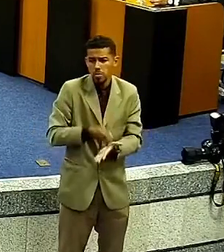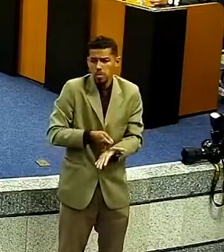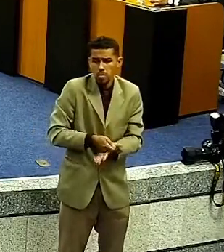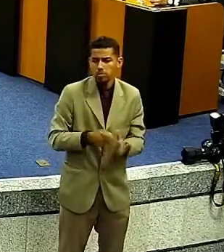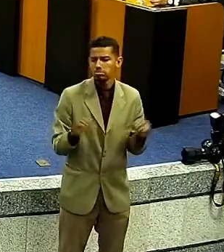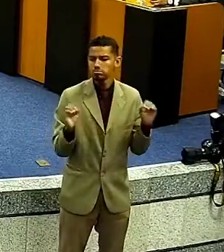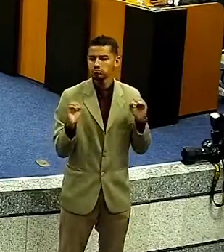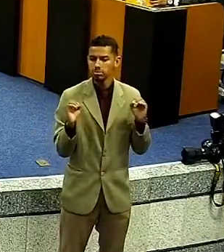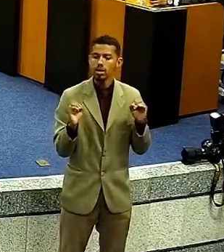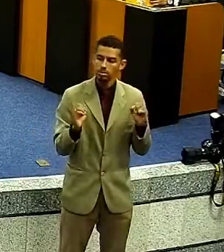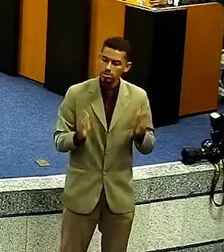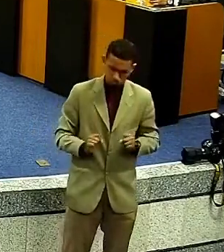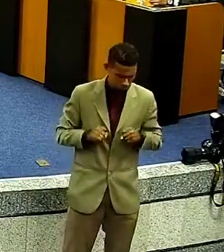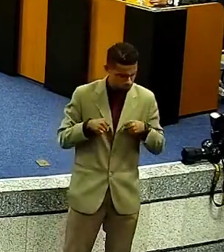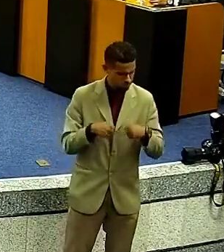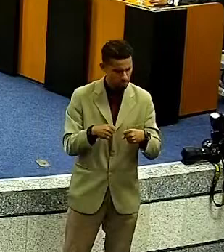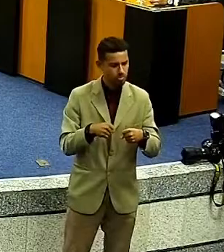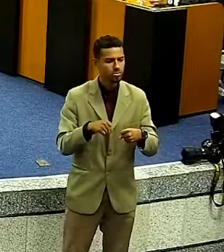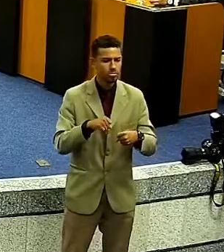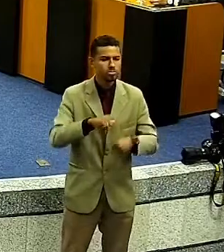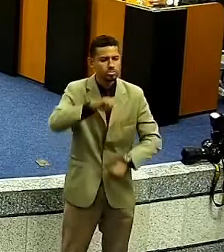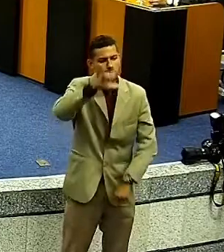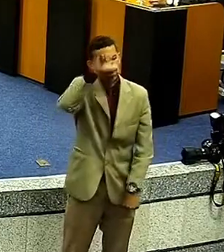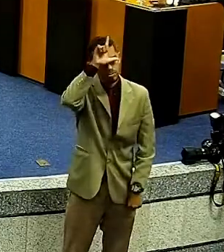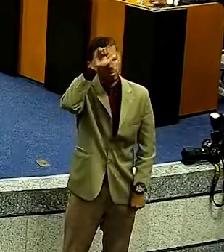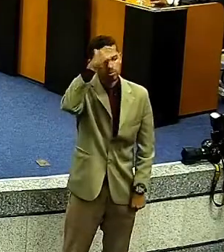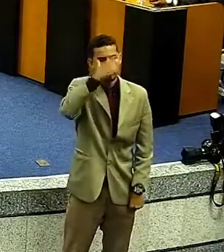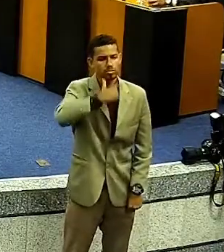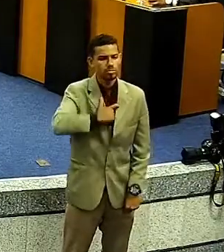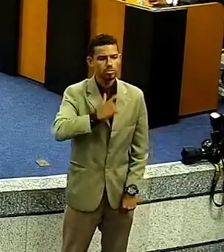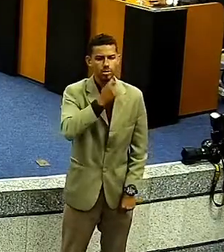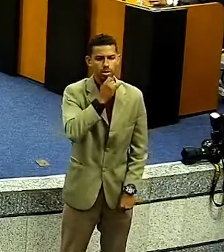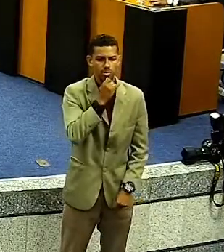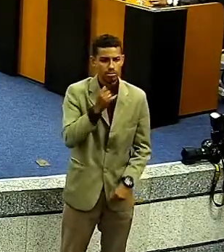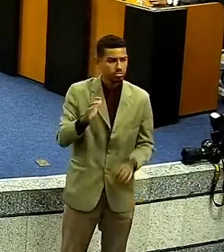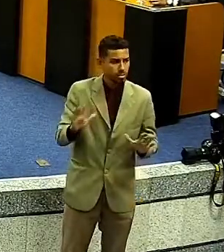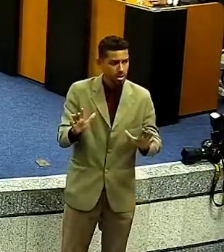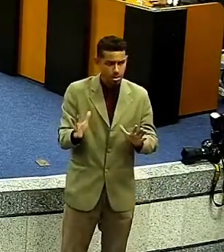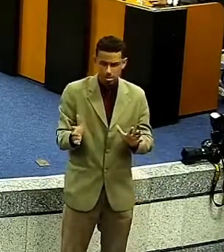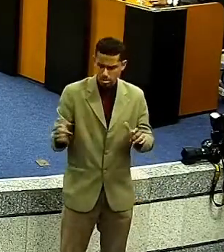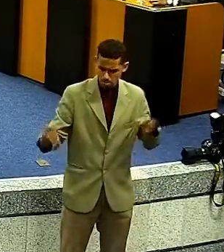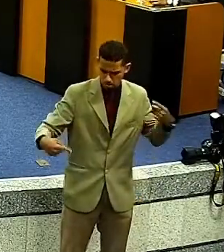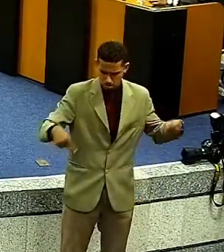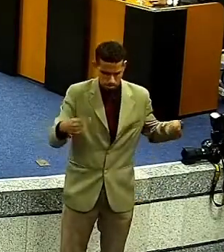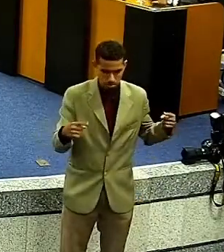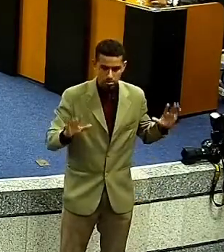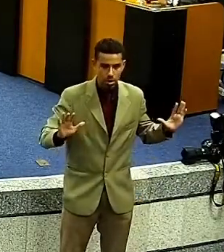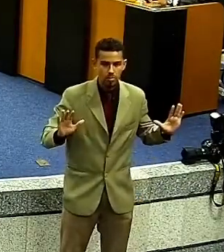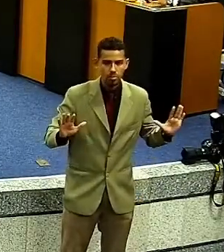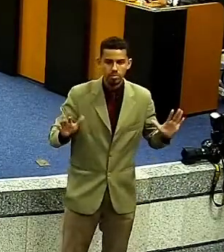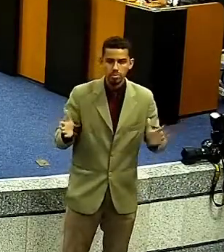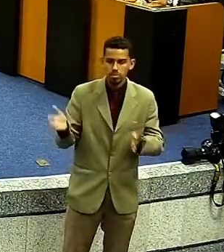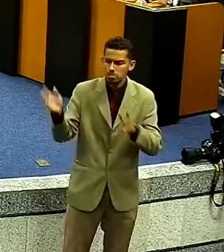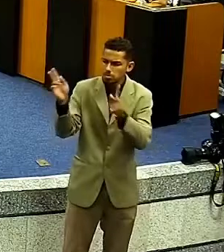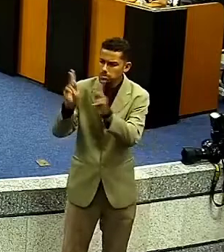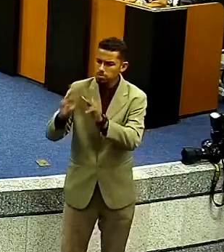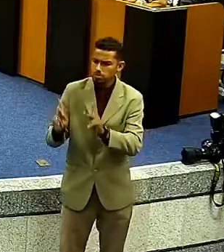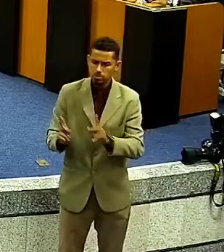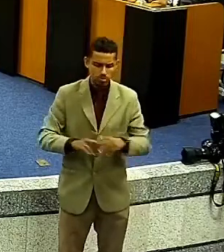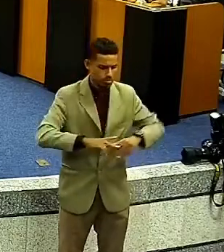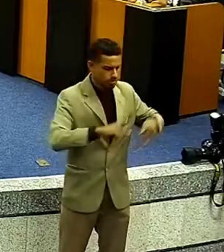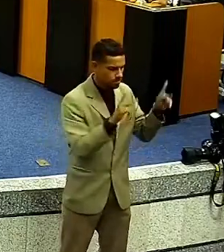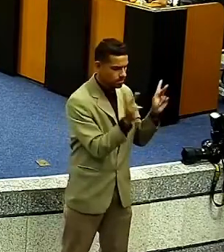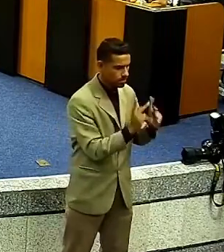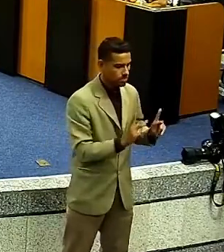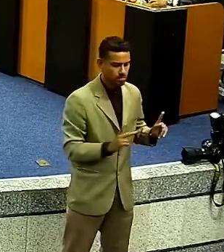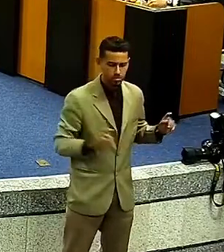trabalharia se fosse necessário para sê-lo um apagador de incêndio porque isso é que